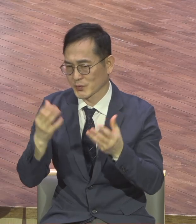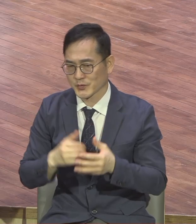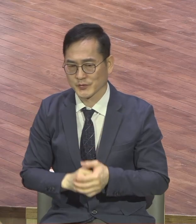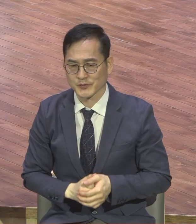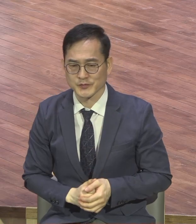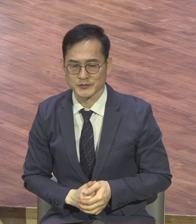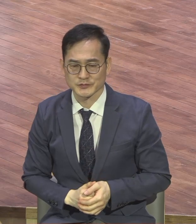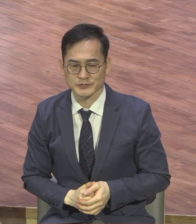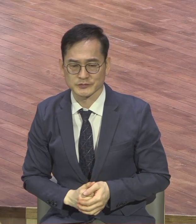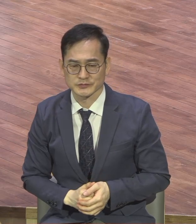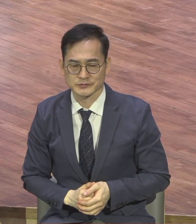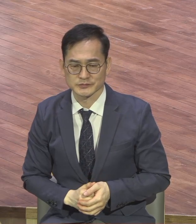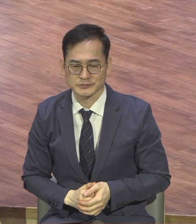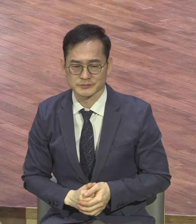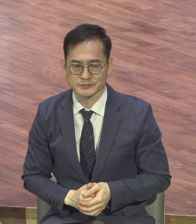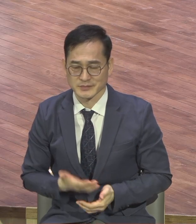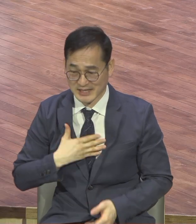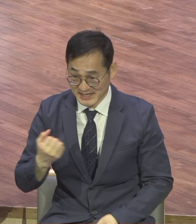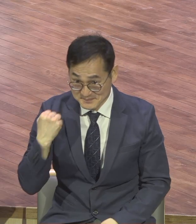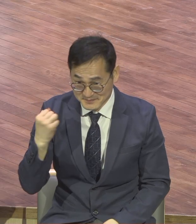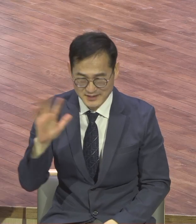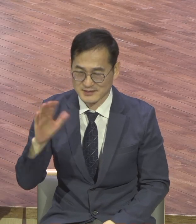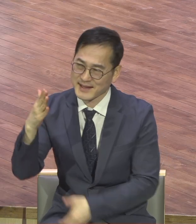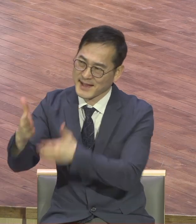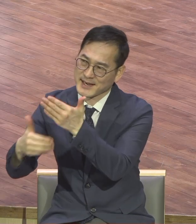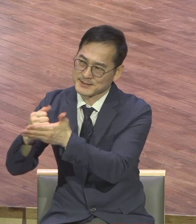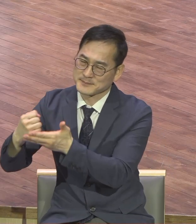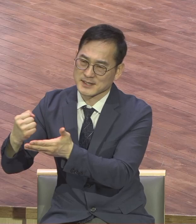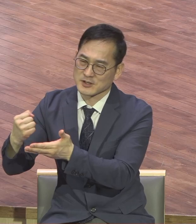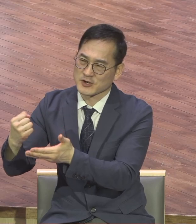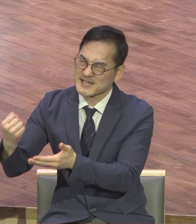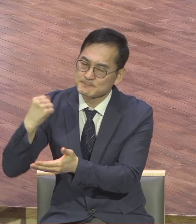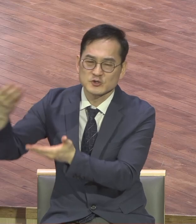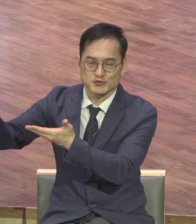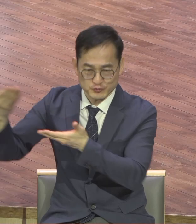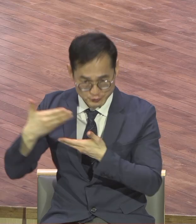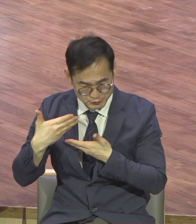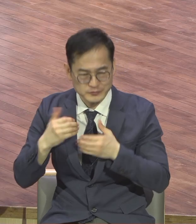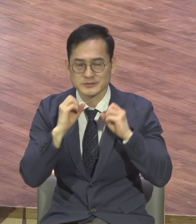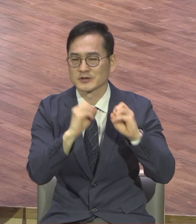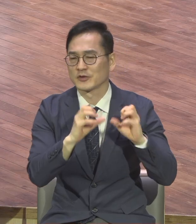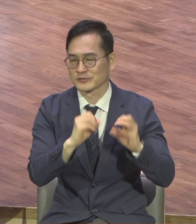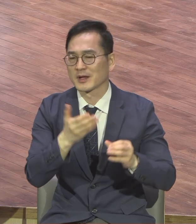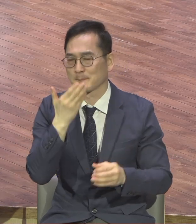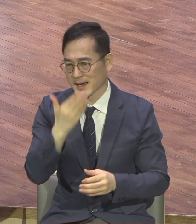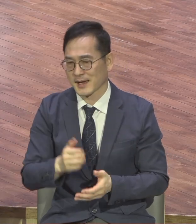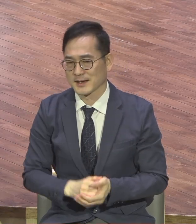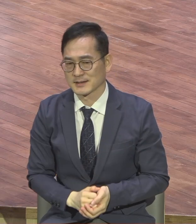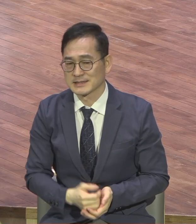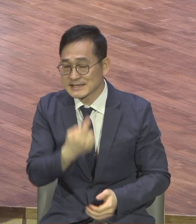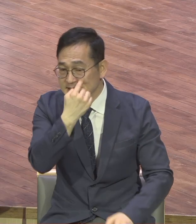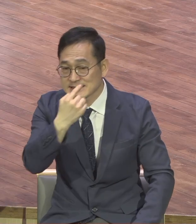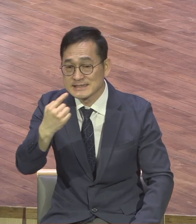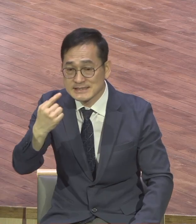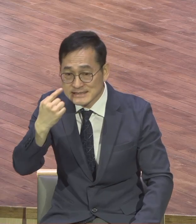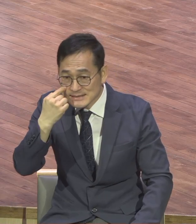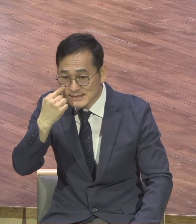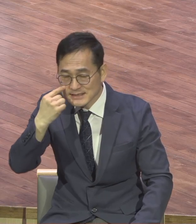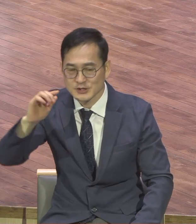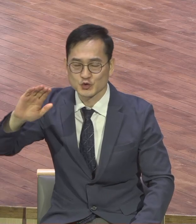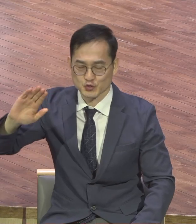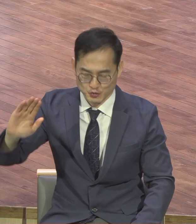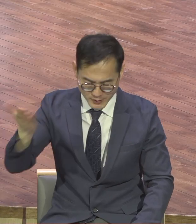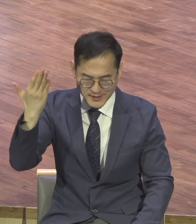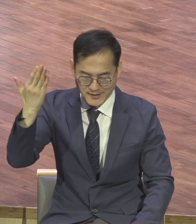어디? 하나님 하시게 하시는데 정인이 되라 그랬습니까? 아니에요. 정인이 되리라.